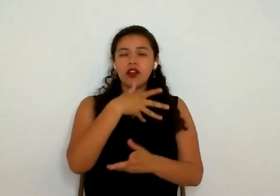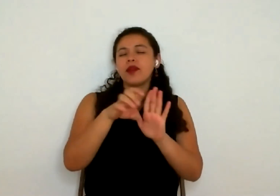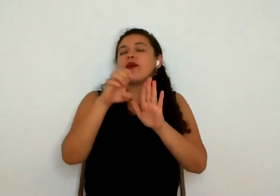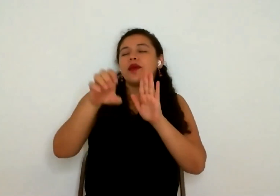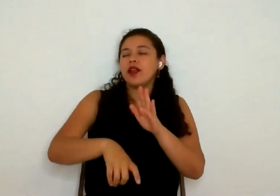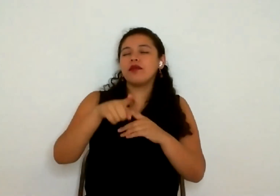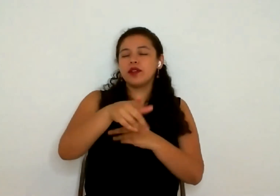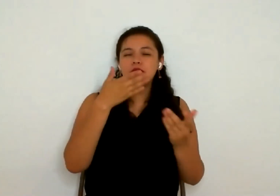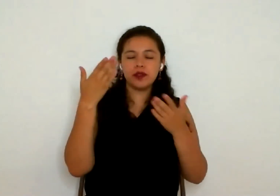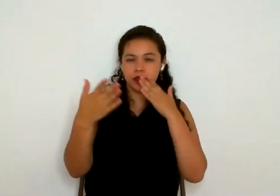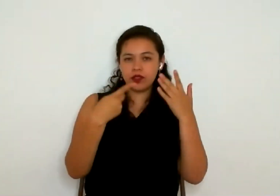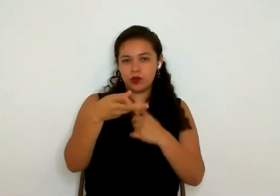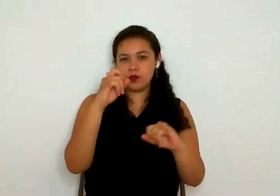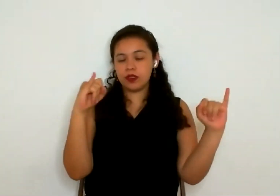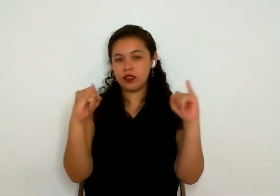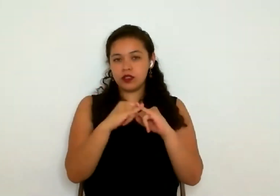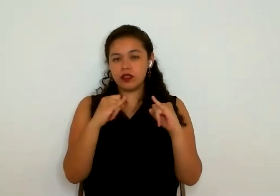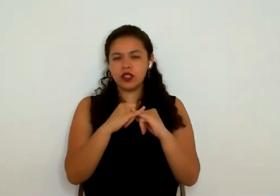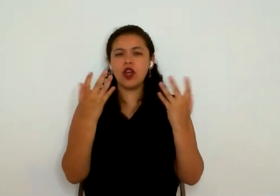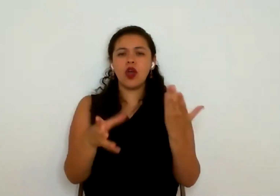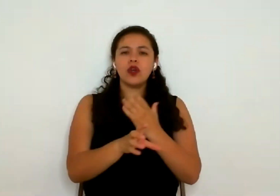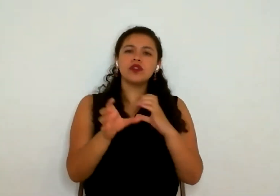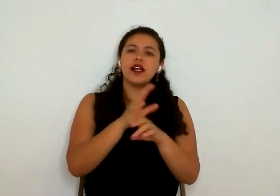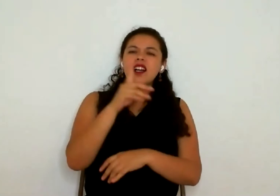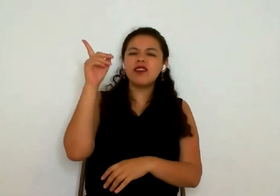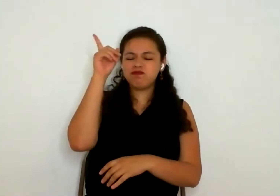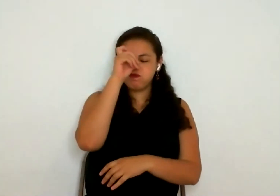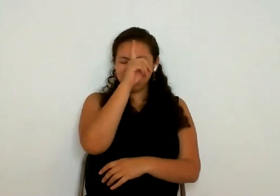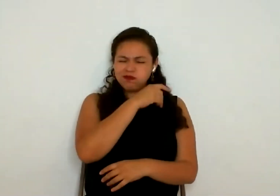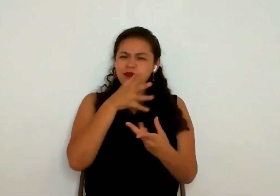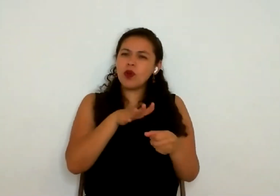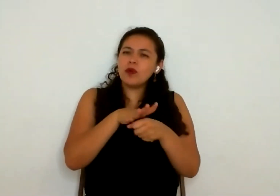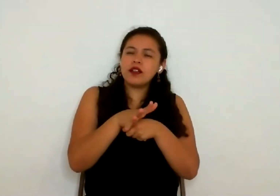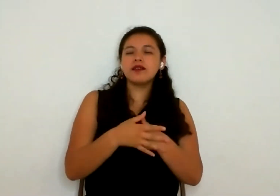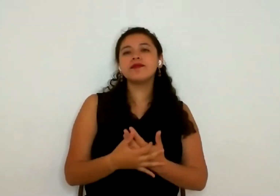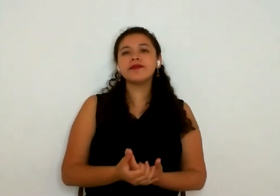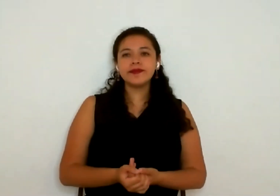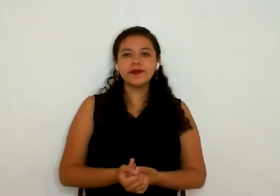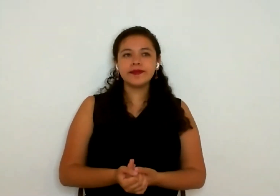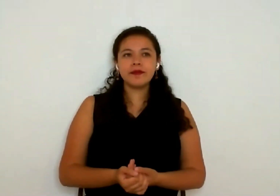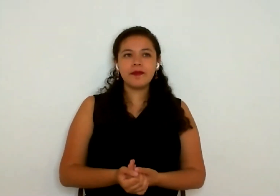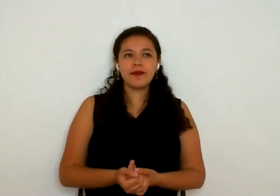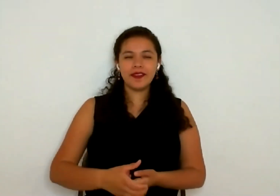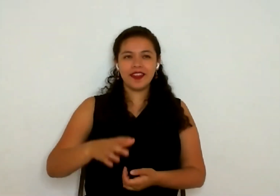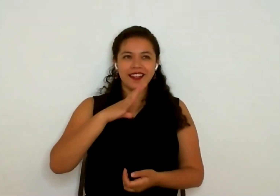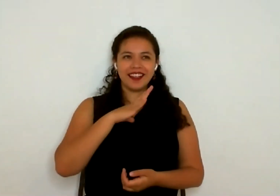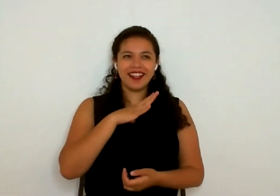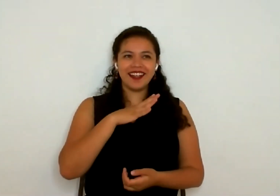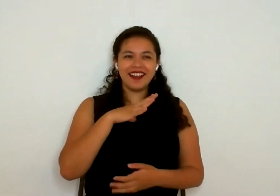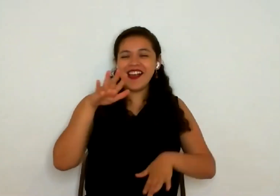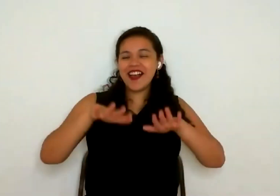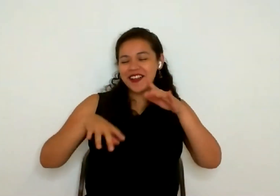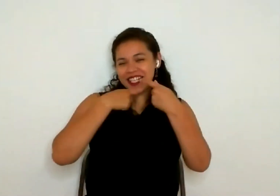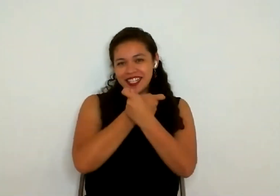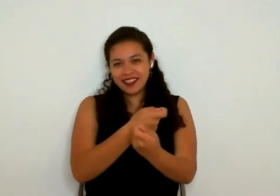de su institución qué dificultades han tenido lo que tenemos es que a veces los niños no